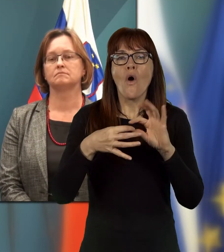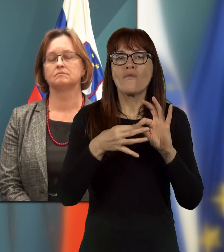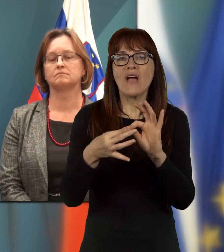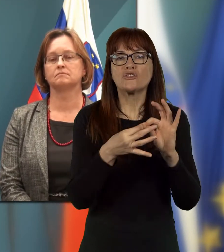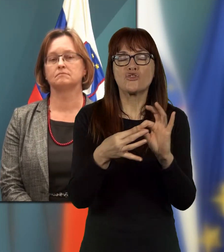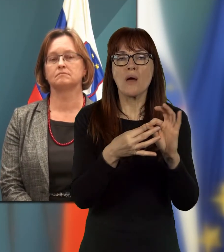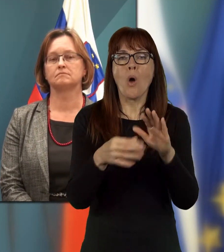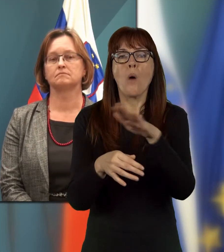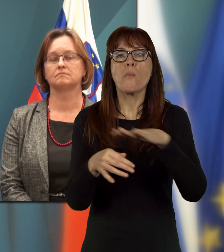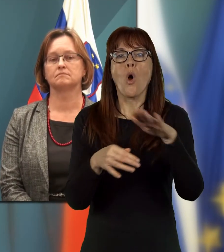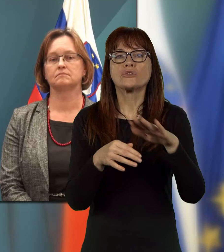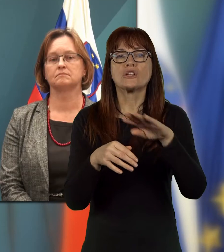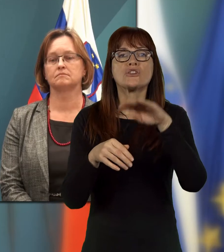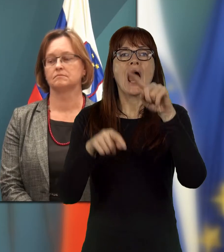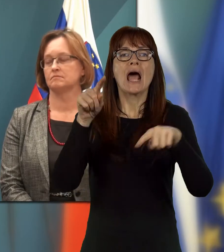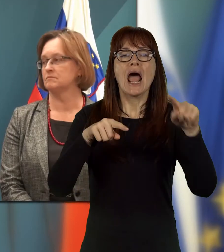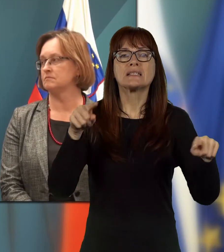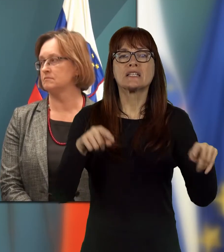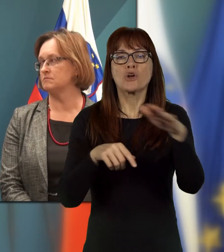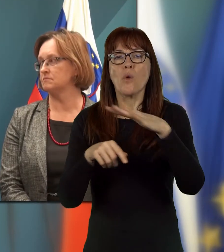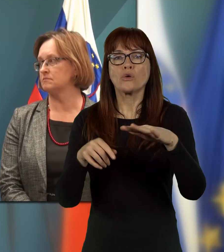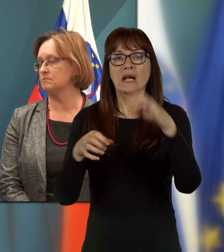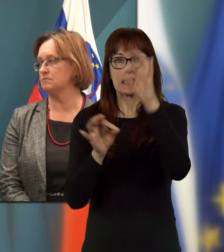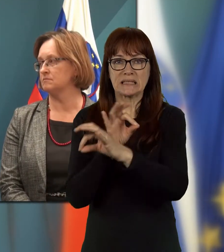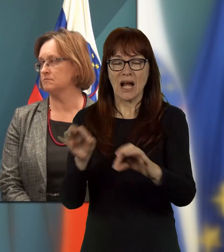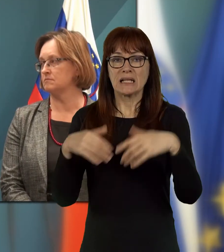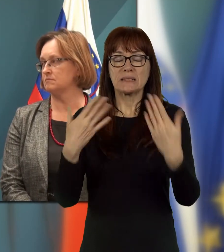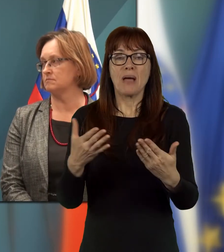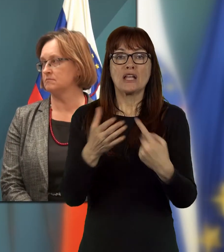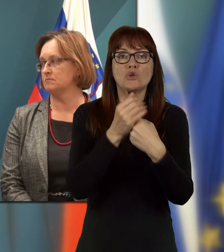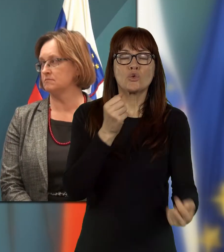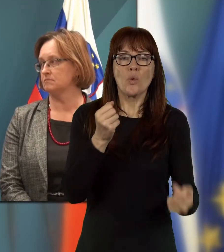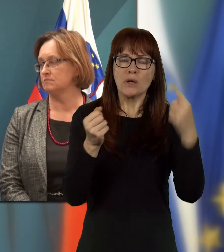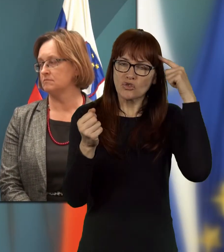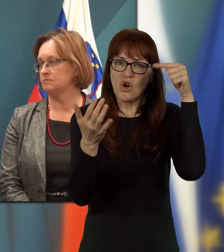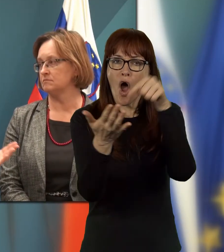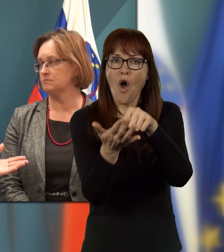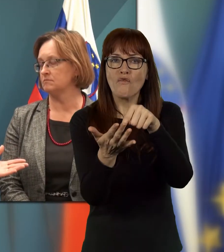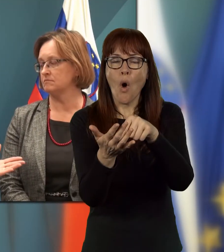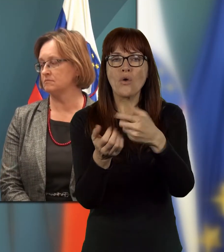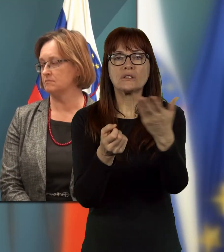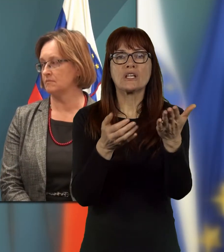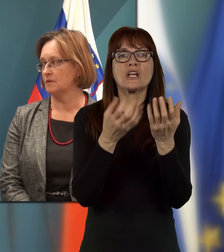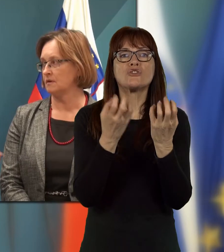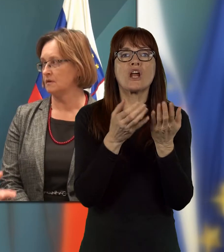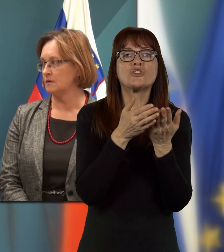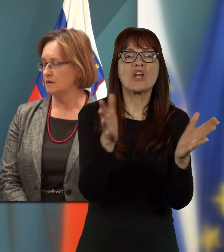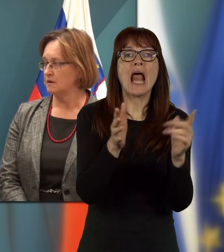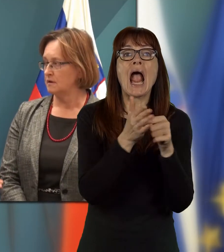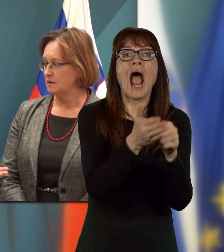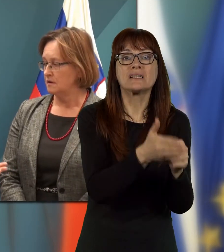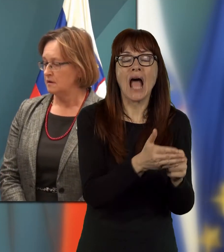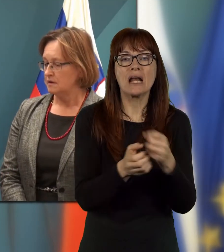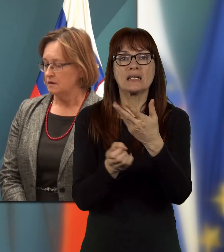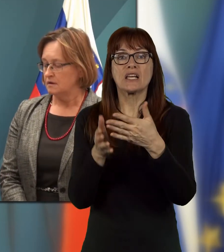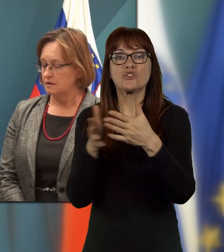vežemo področja na različne področne strategije, ker potem spet zgubiš fokus. Nekateri so želeli širiti kazalnike, nekateri